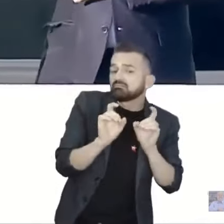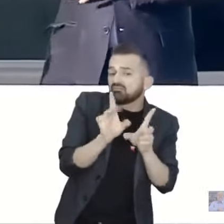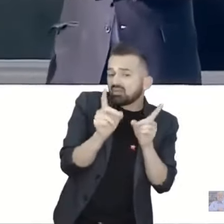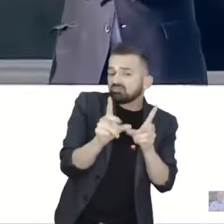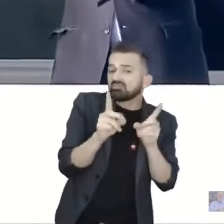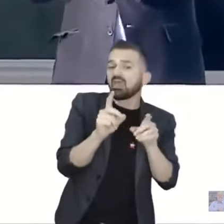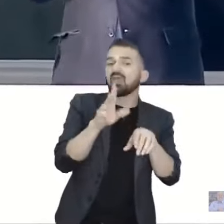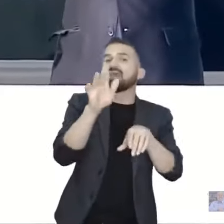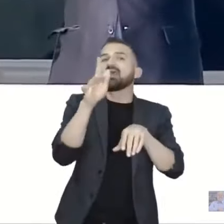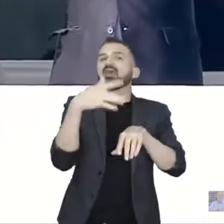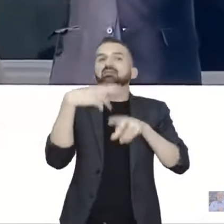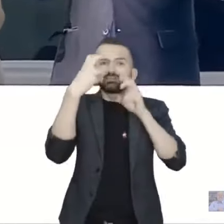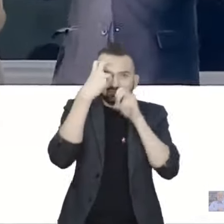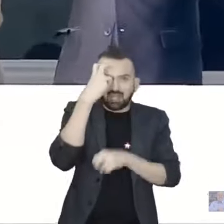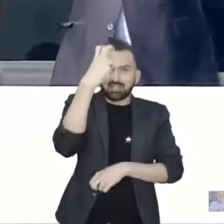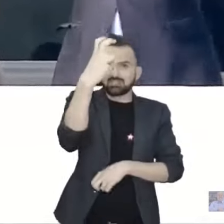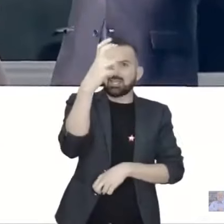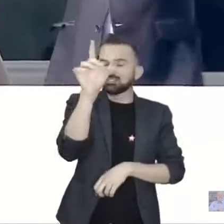commodities e matéria-prima.